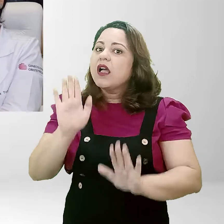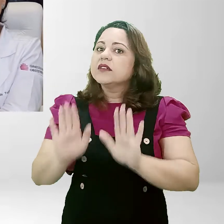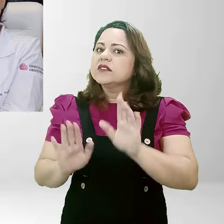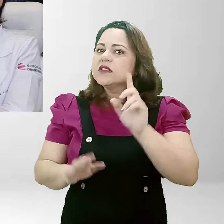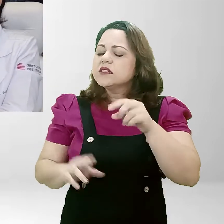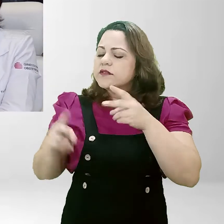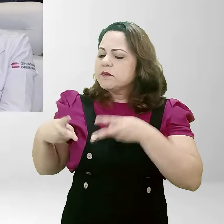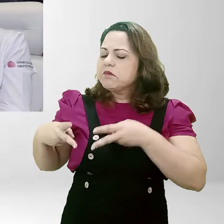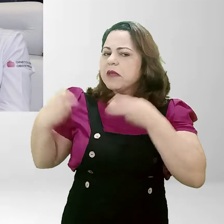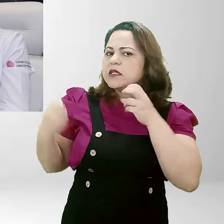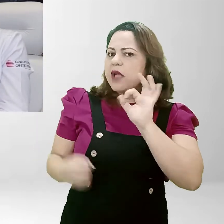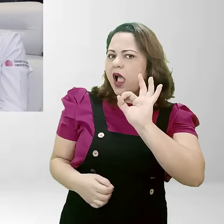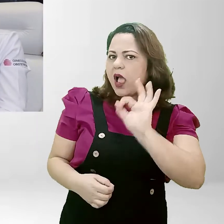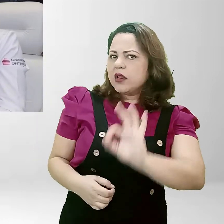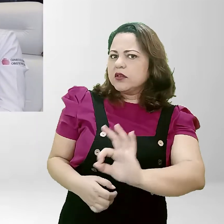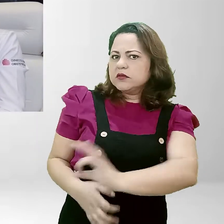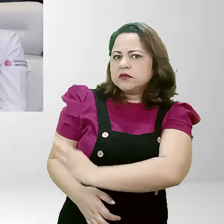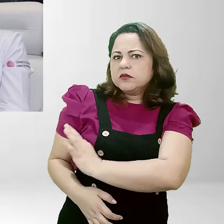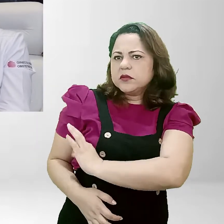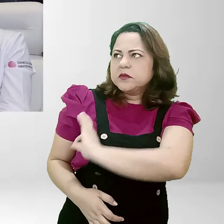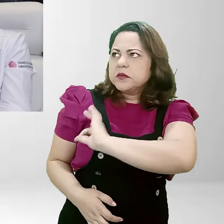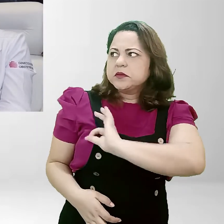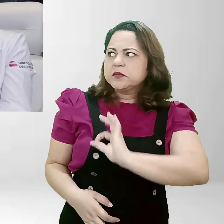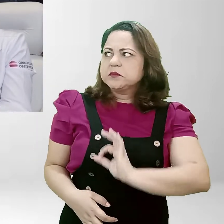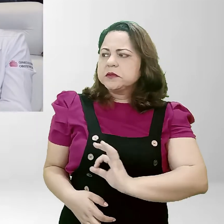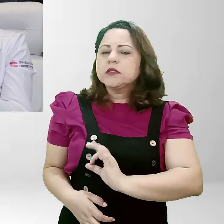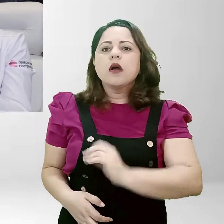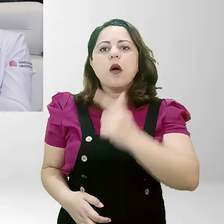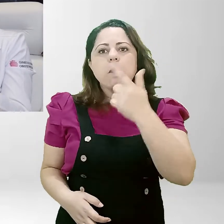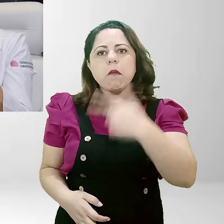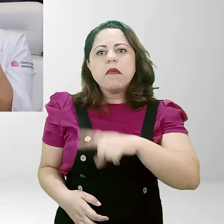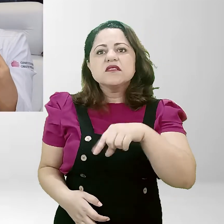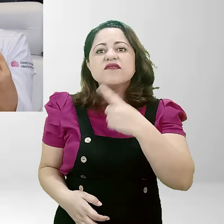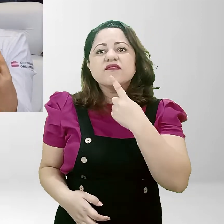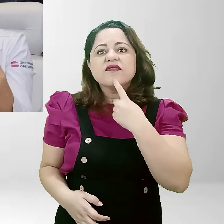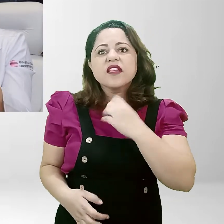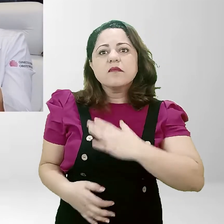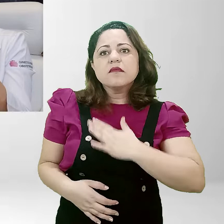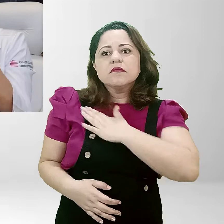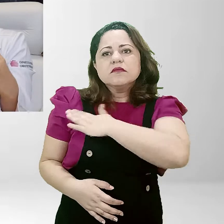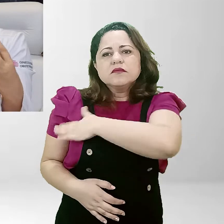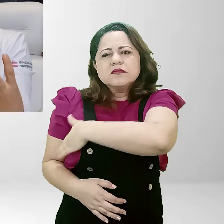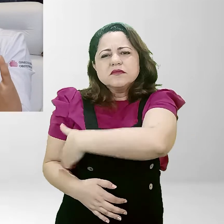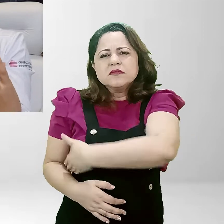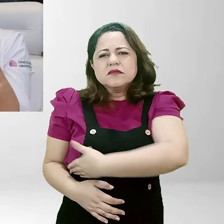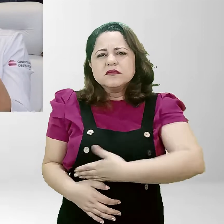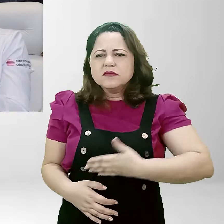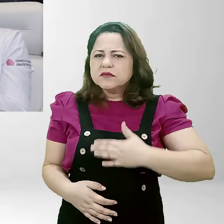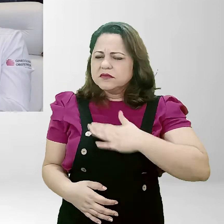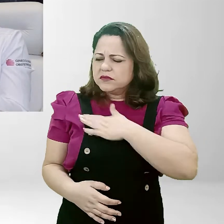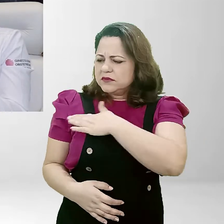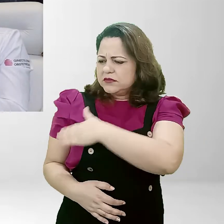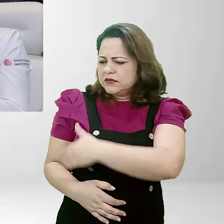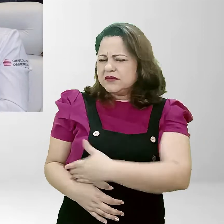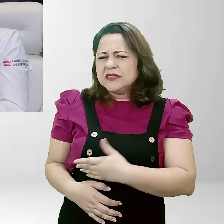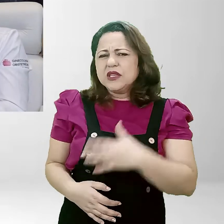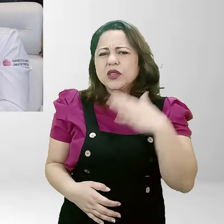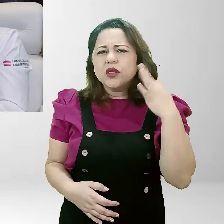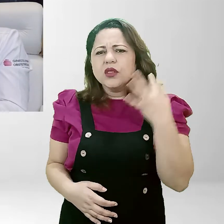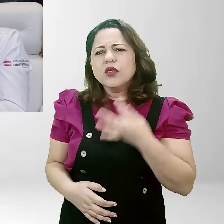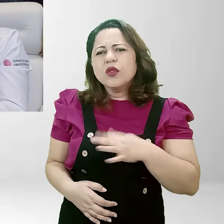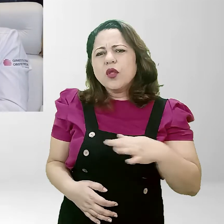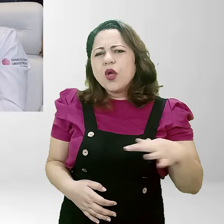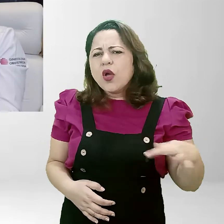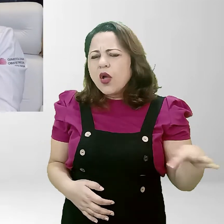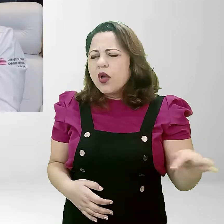eles vão evoluir não com a presença de nódulo, mas sim como uma apresentação de inflamação mamária. A pele fica